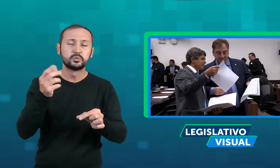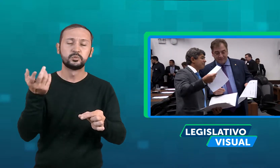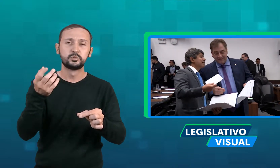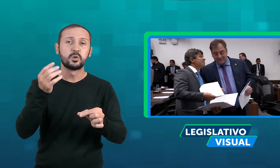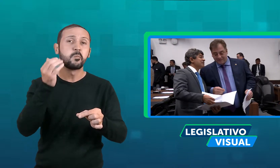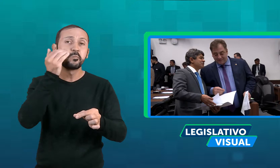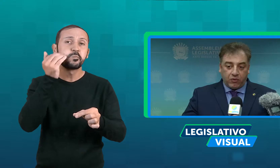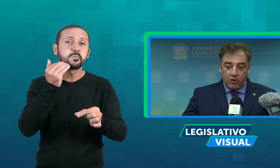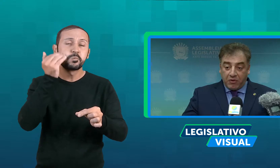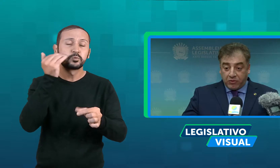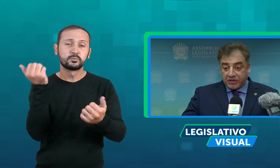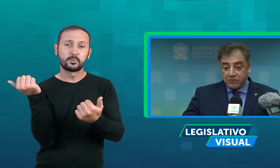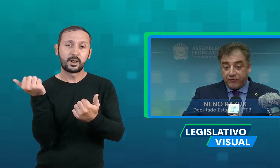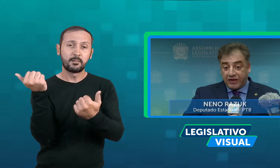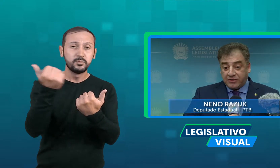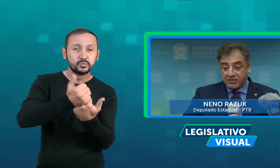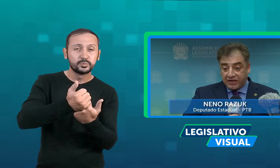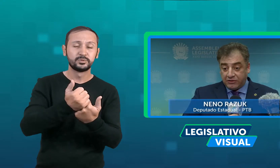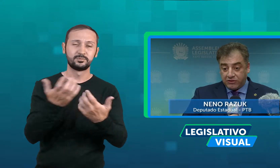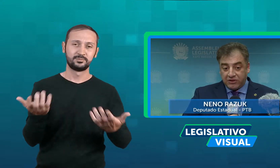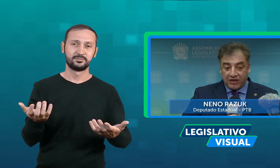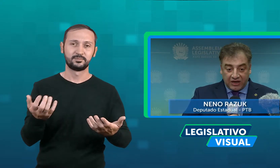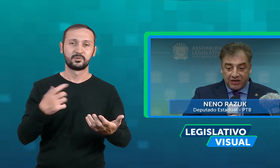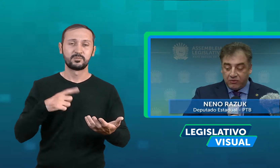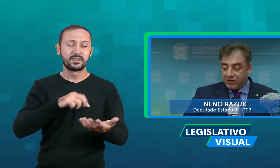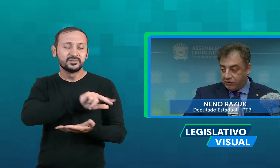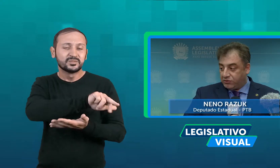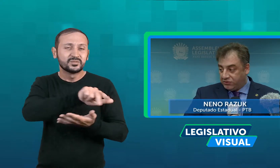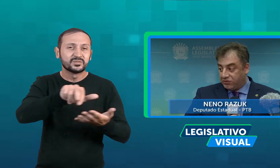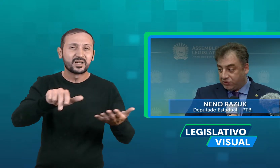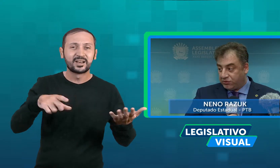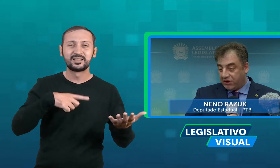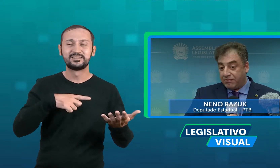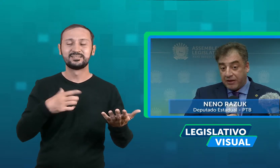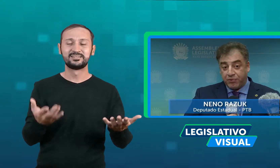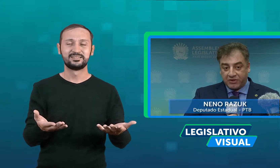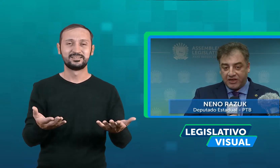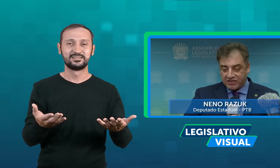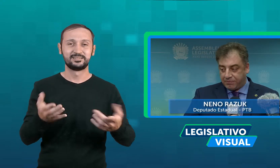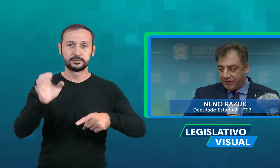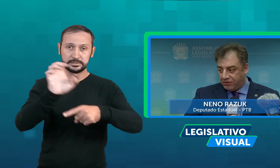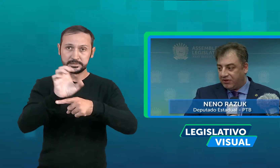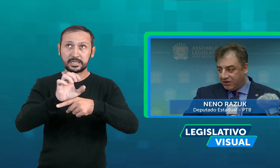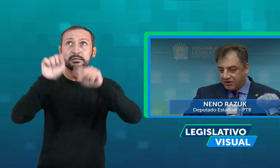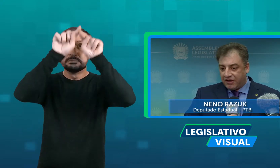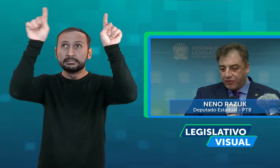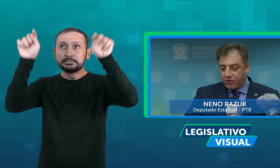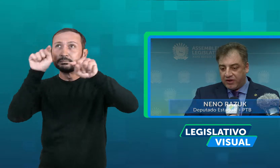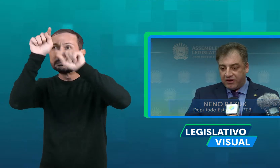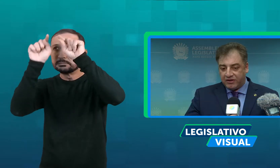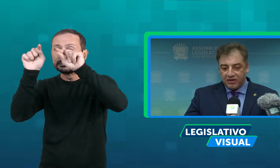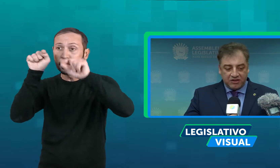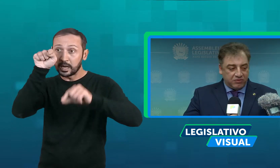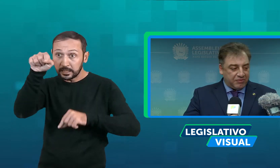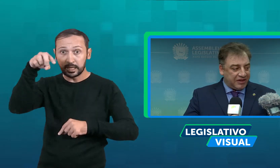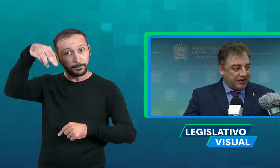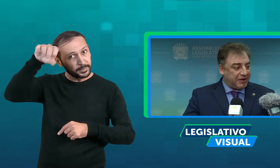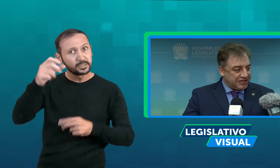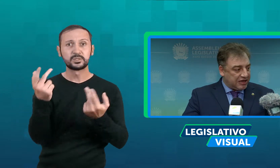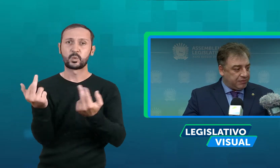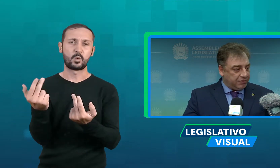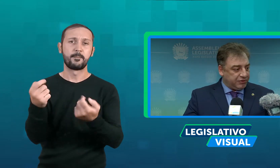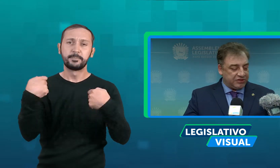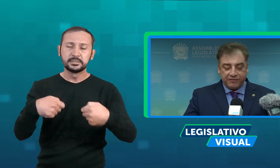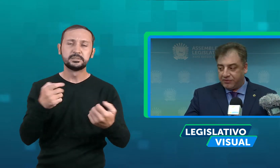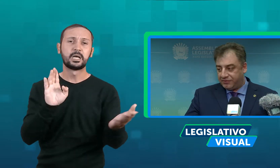base de petróleo. Como acontece em vários estados, aqui no Mato Grosso do Sul, também por ter esse apelo, deve ocorrer de uma maneira